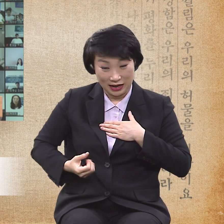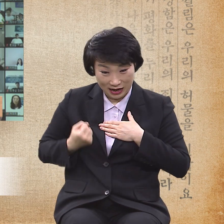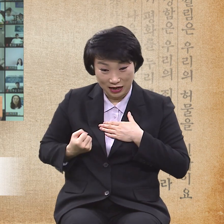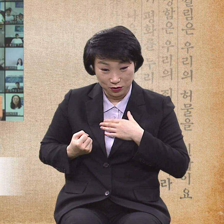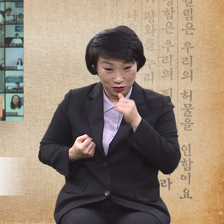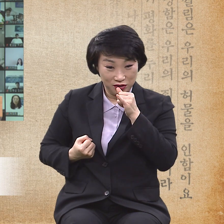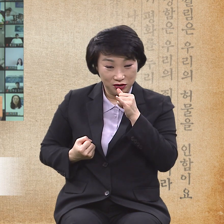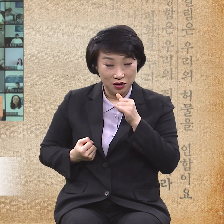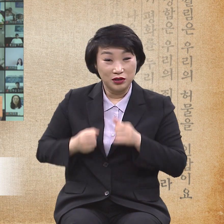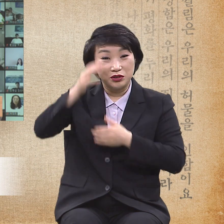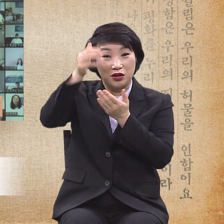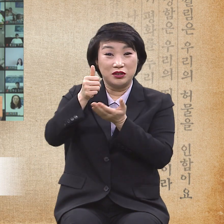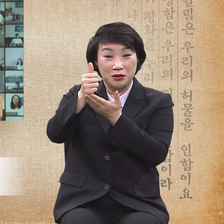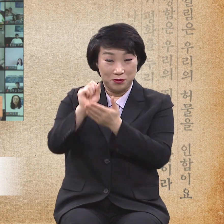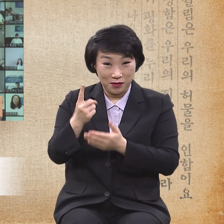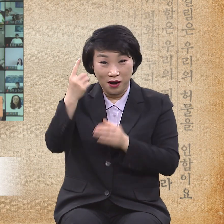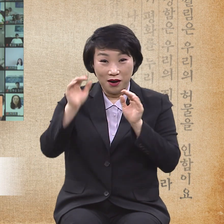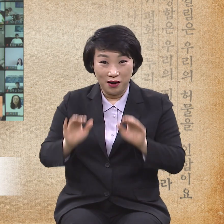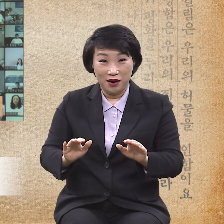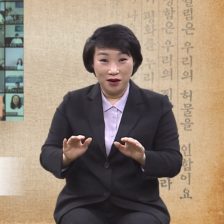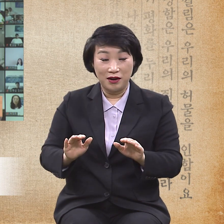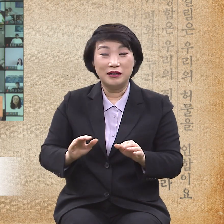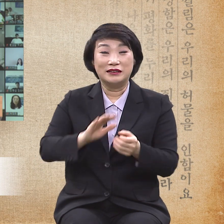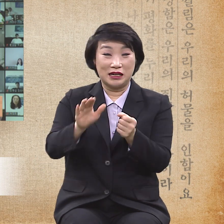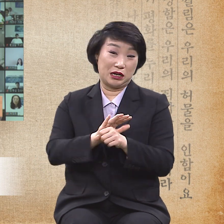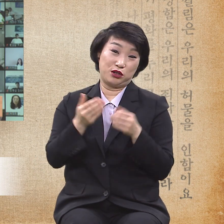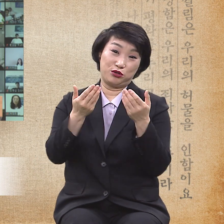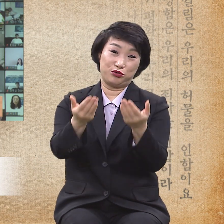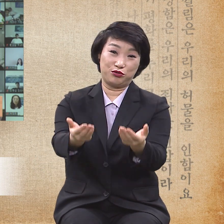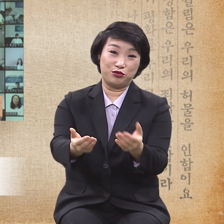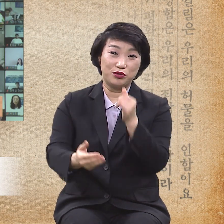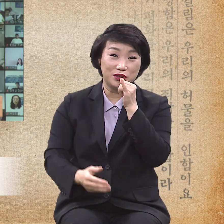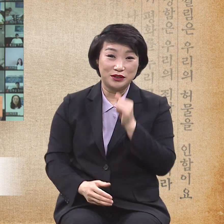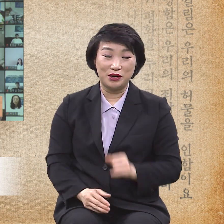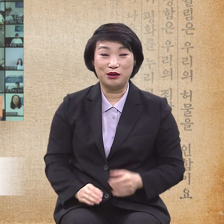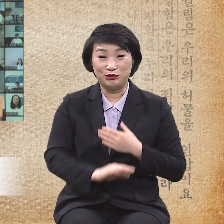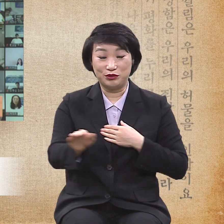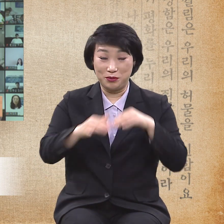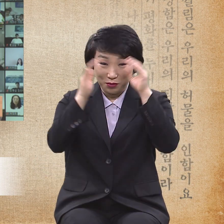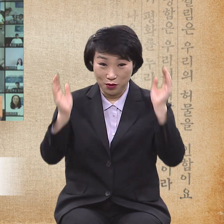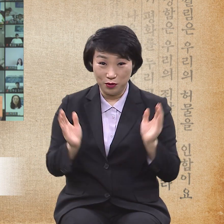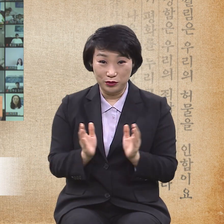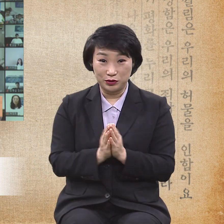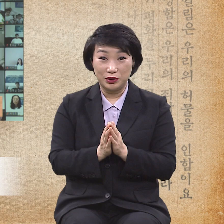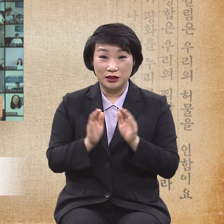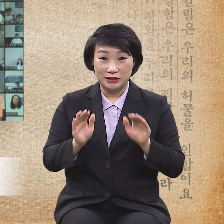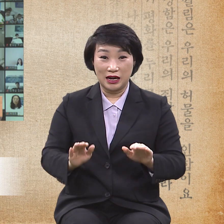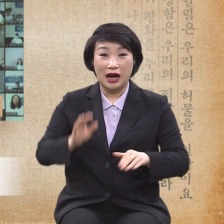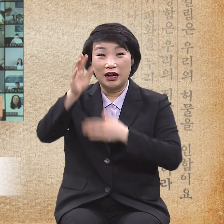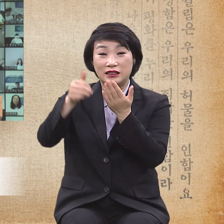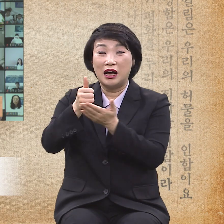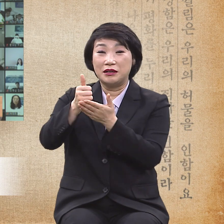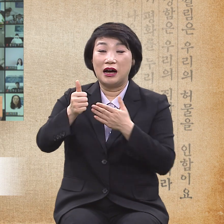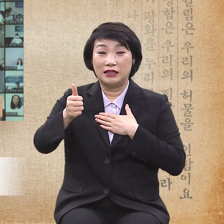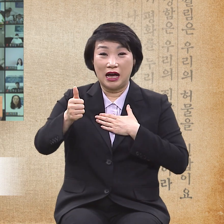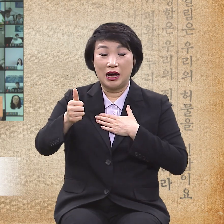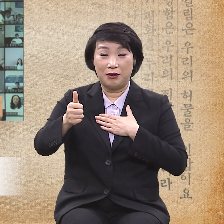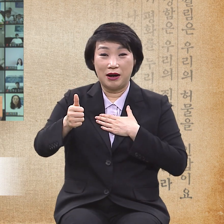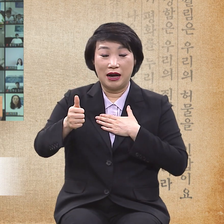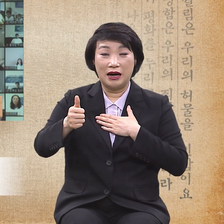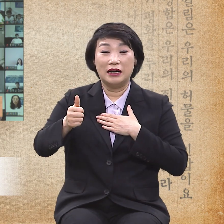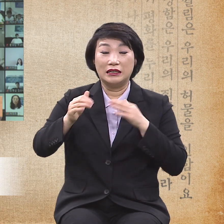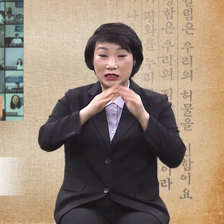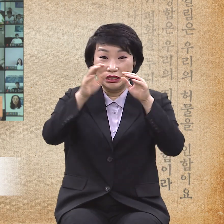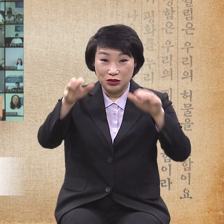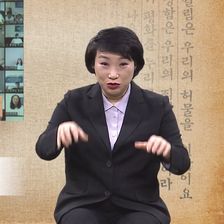가지고 성령으로 말미암아 사랑할 수 있는 것이니 우리 모두가 다 하나님과